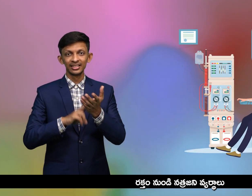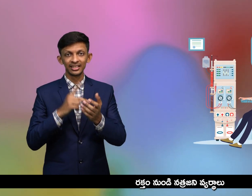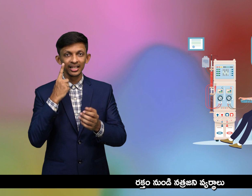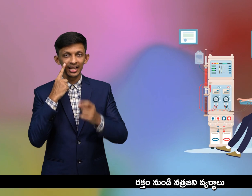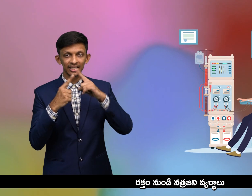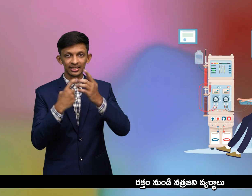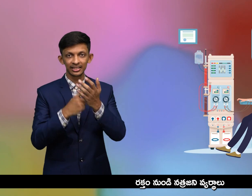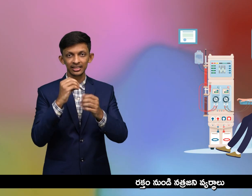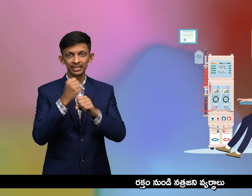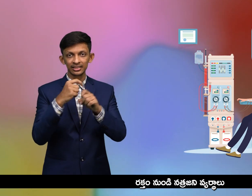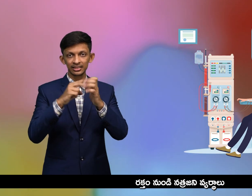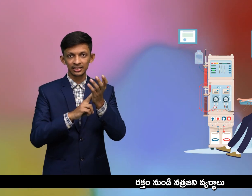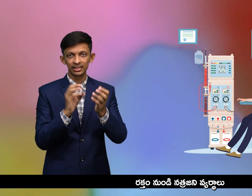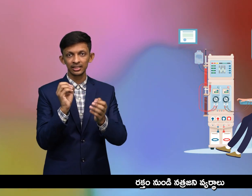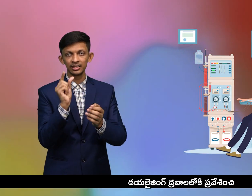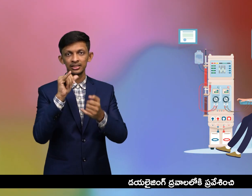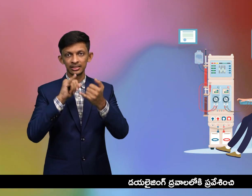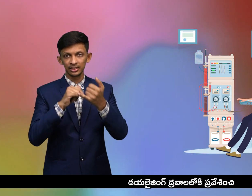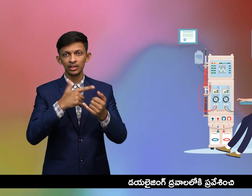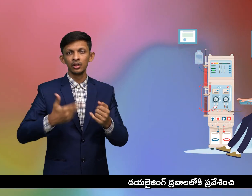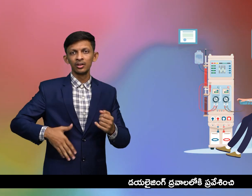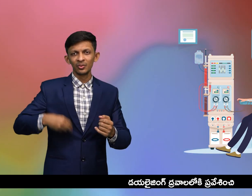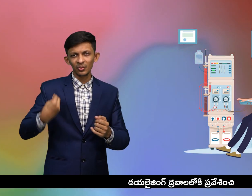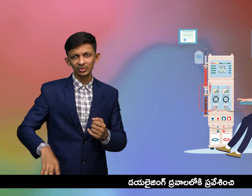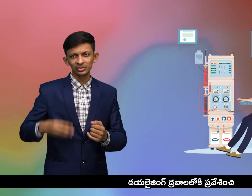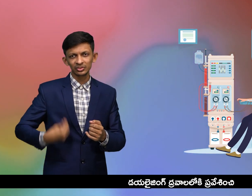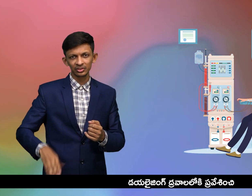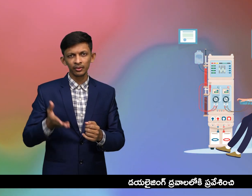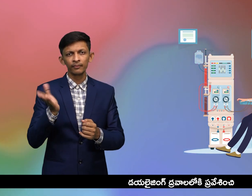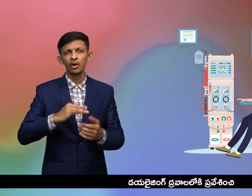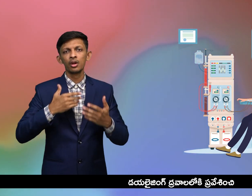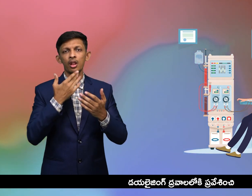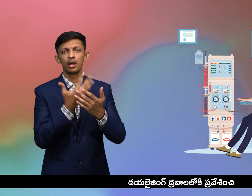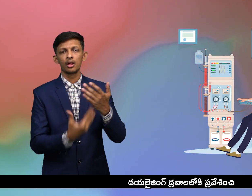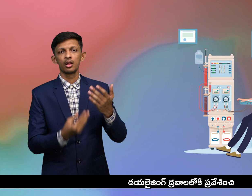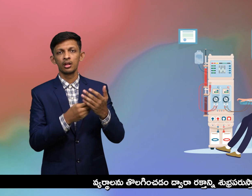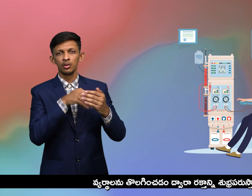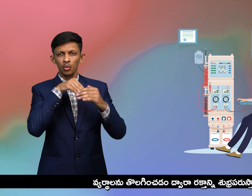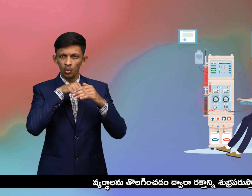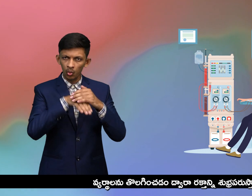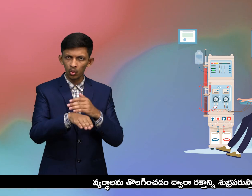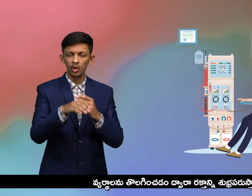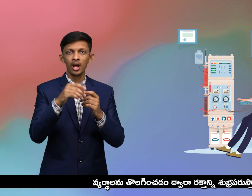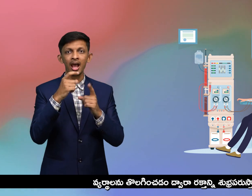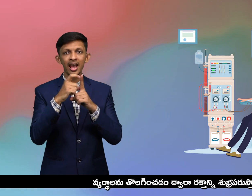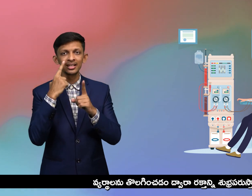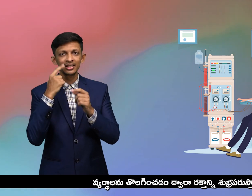రక్తం నుండి నత్రజని వ్యర్థాలు డయలైజింగ్ ద్రవాలలోకి ప్రవేశించి వ్యర్థాలను తొలగించడం